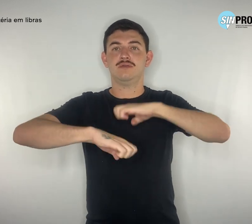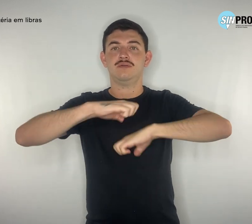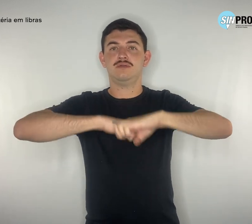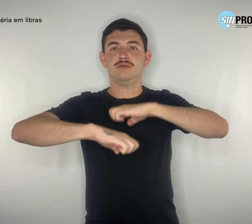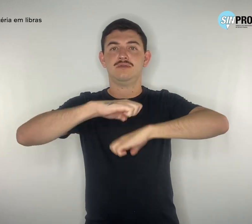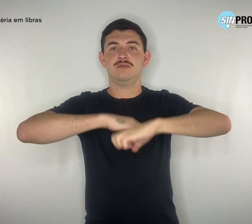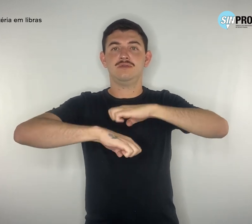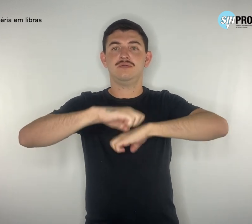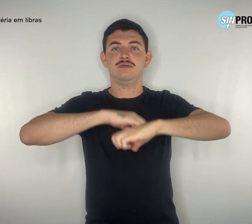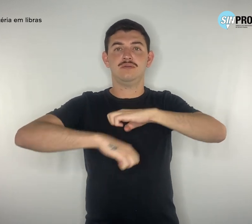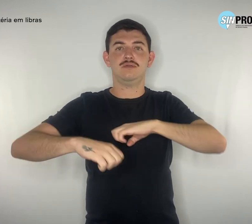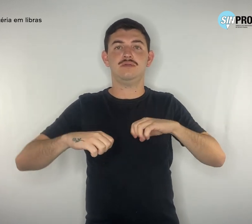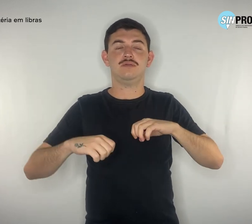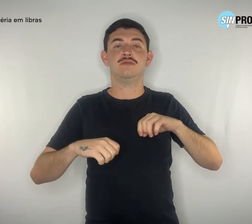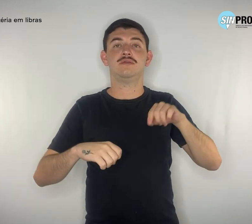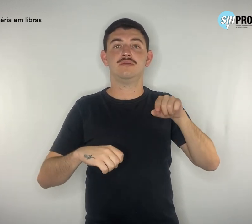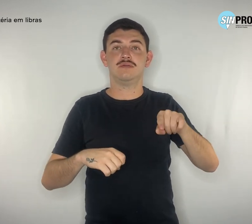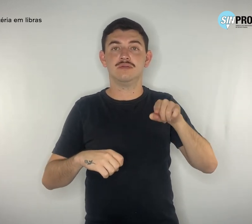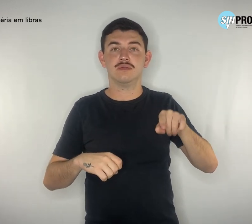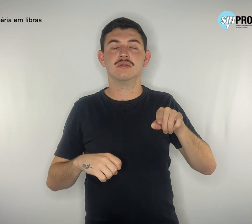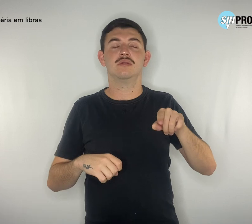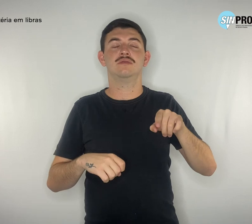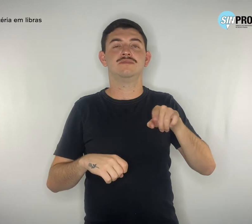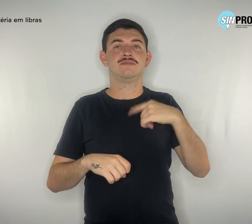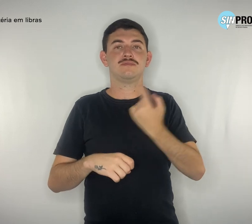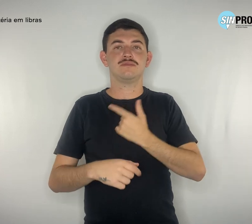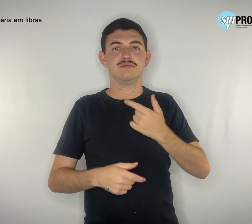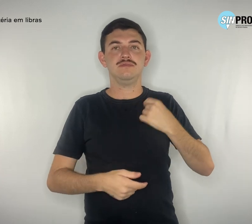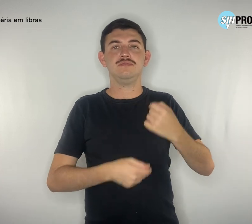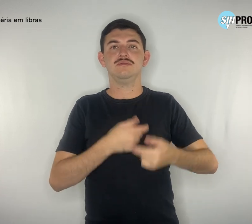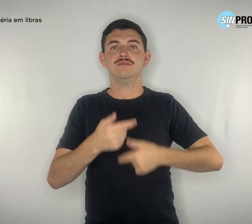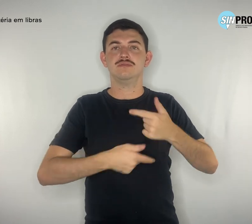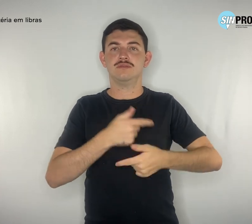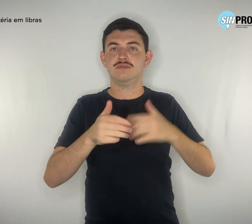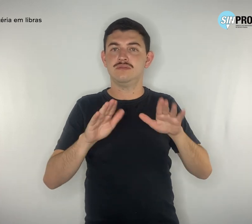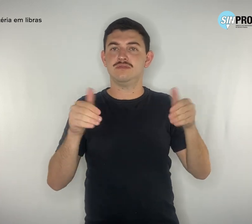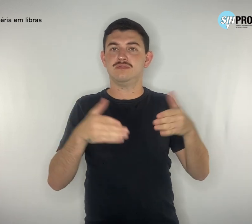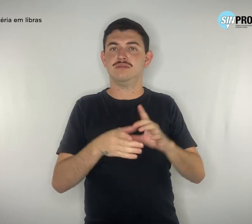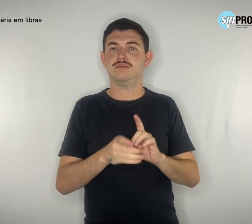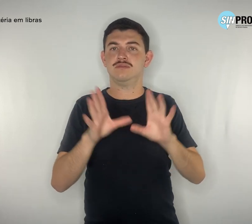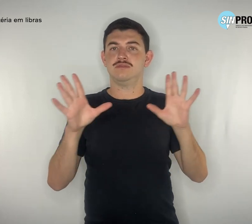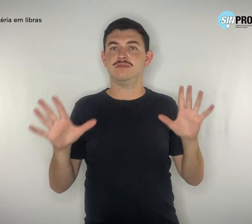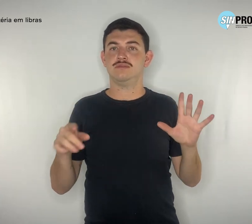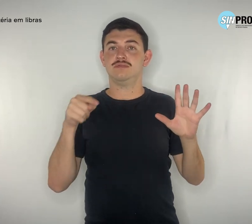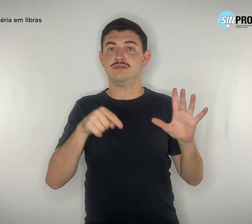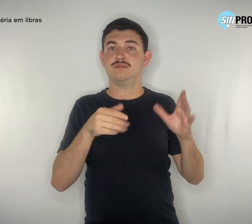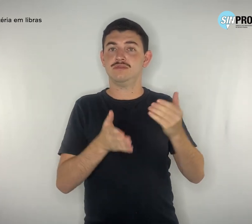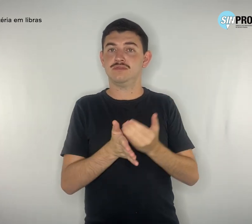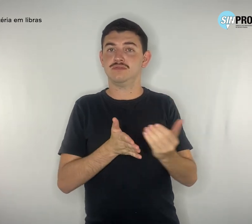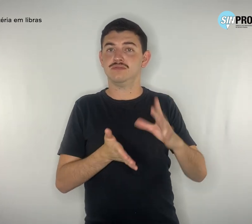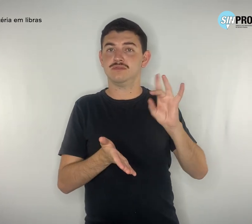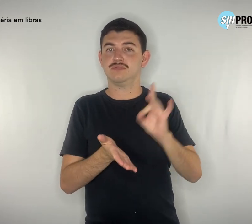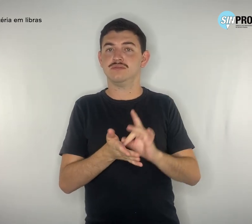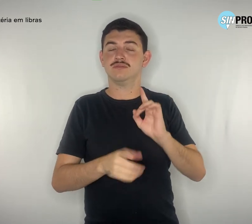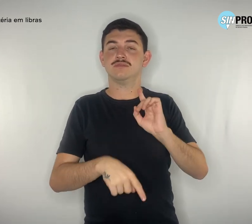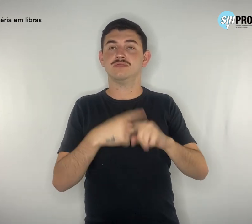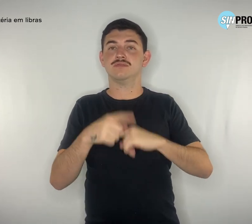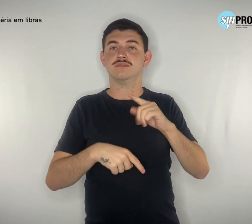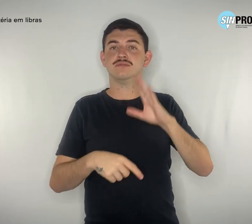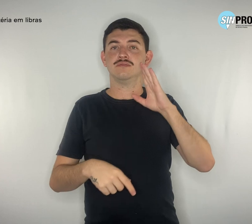ali quando a gente começa a democracia, depois daquele período da ditadura militar. A